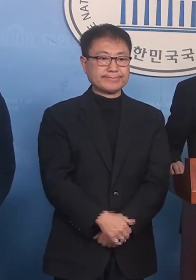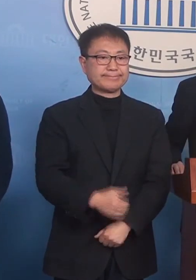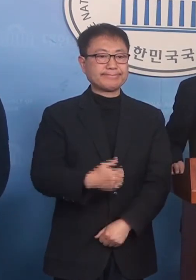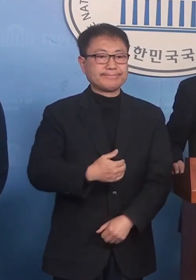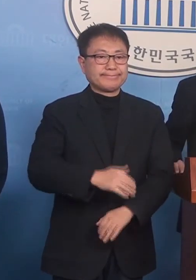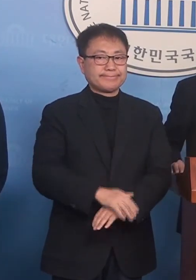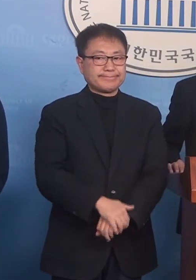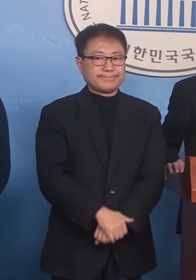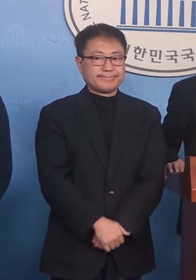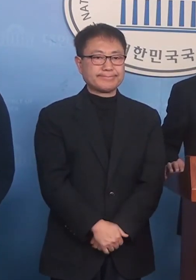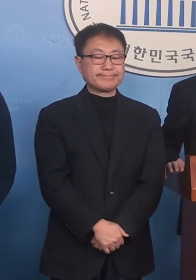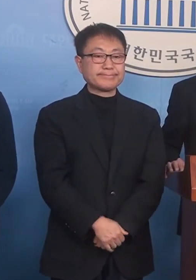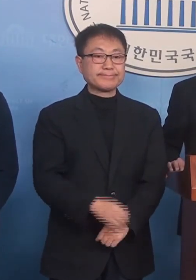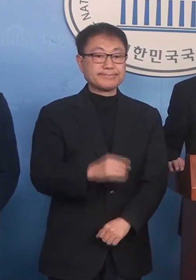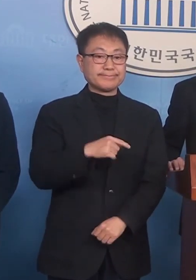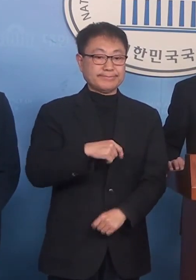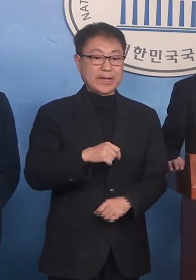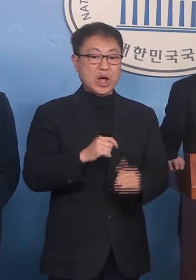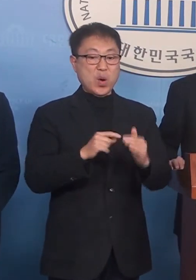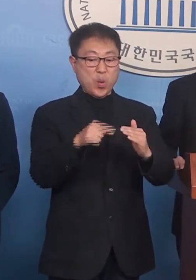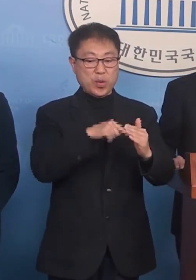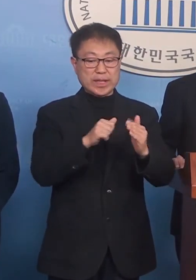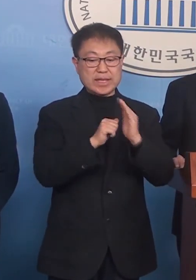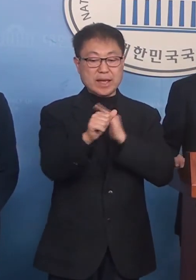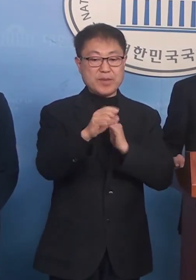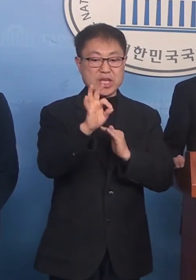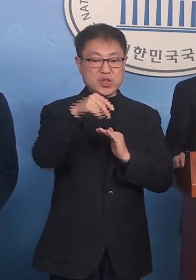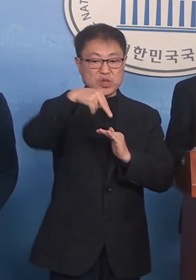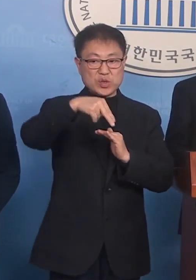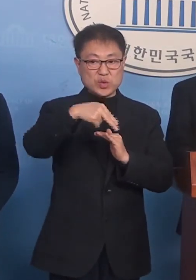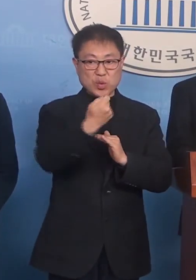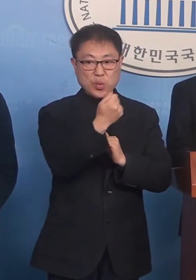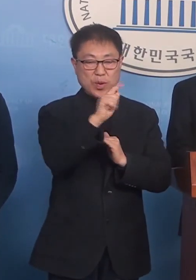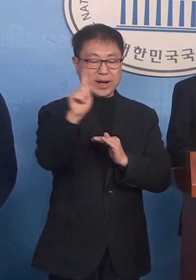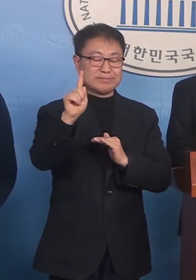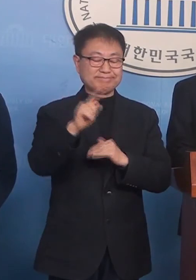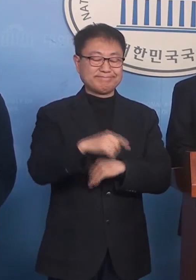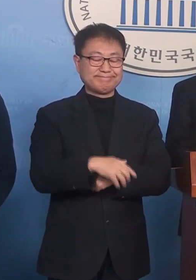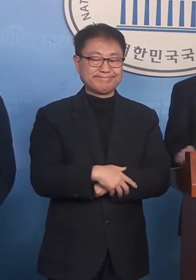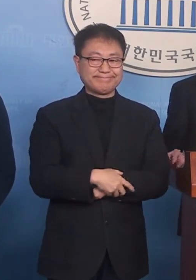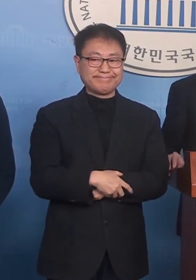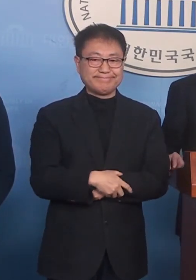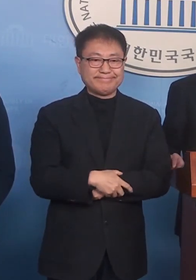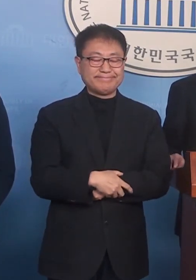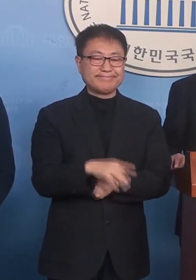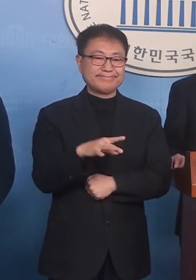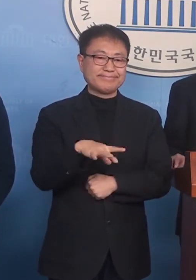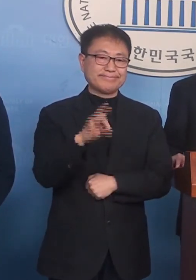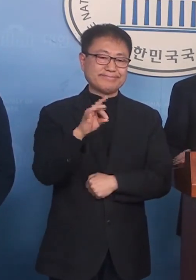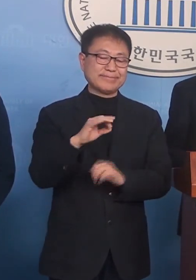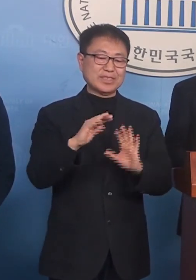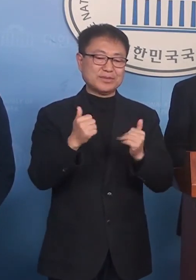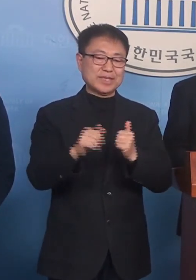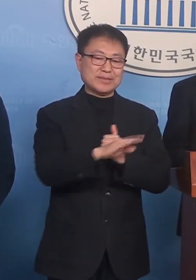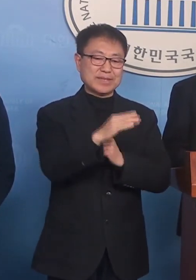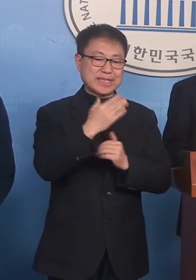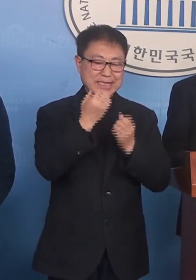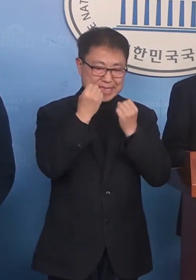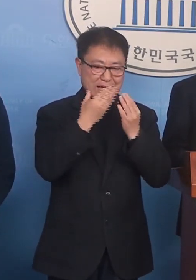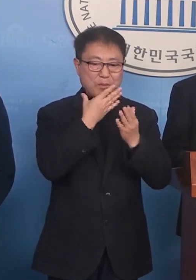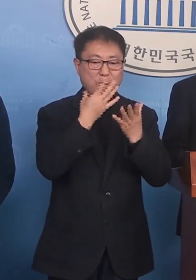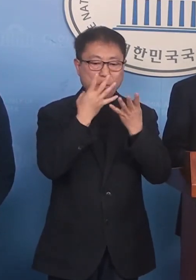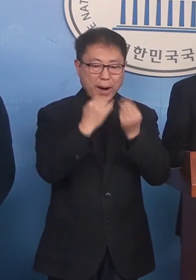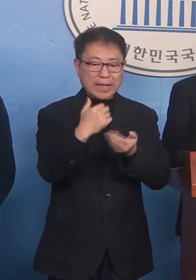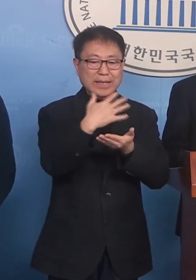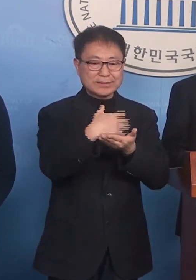네, 정의당 원내대표 윤소아입니다. 우선 국민 여러분 새해 복